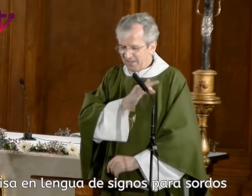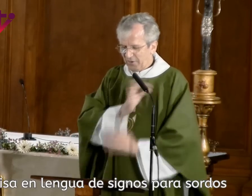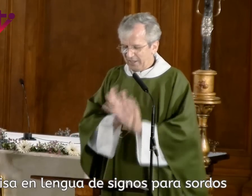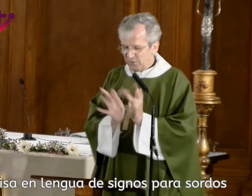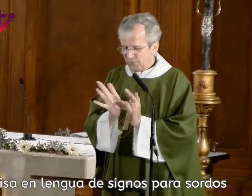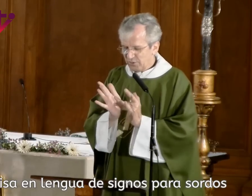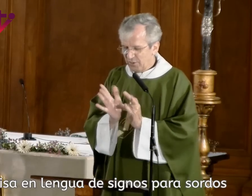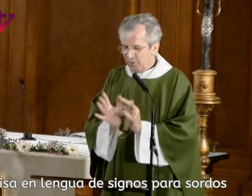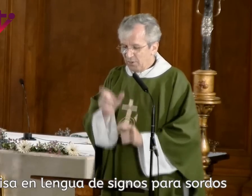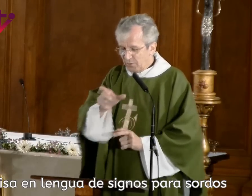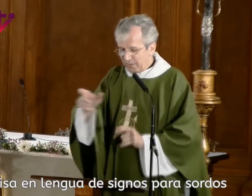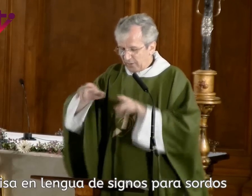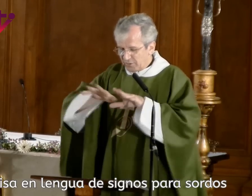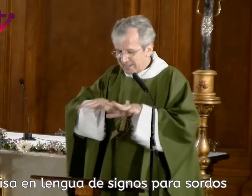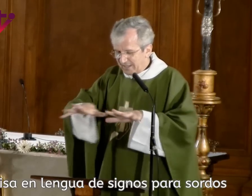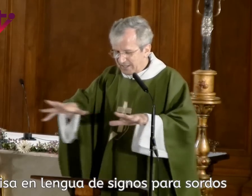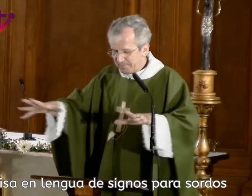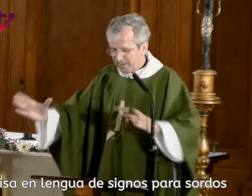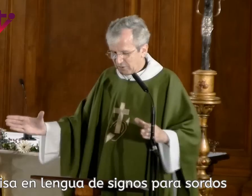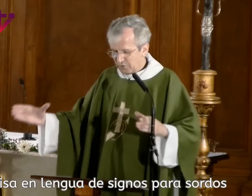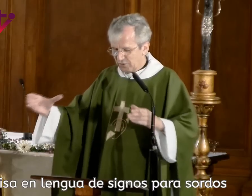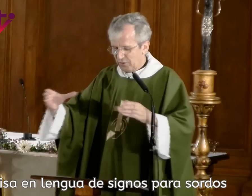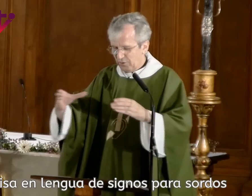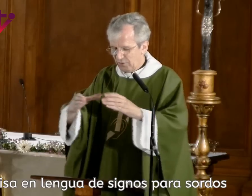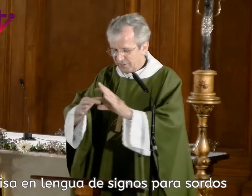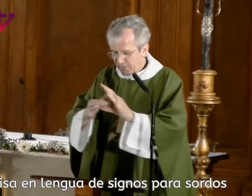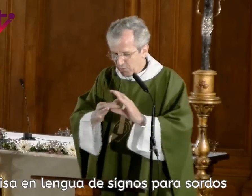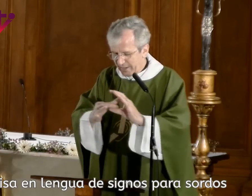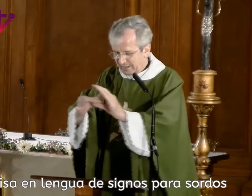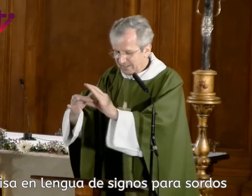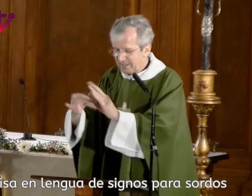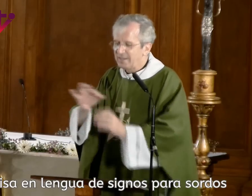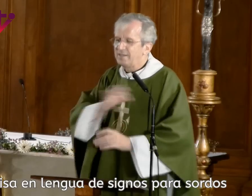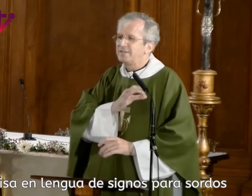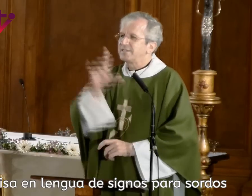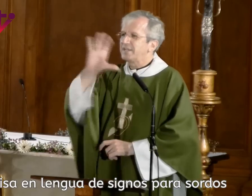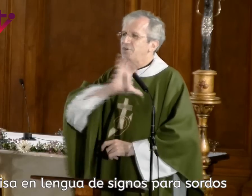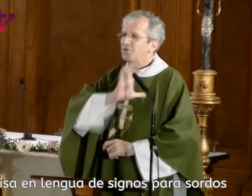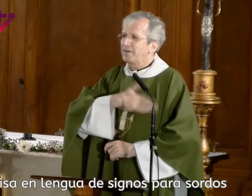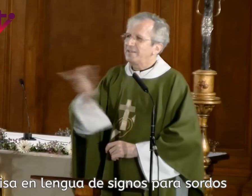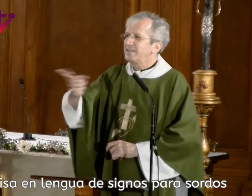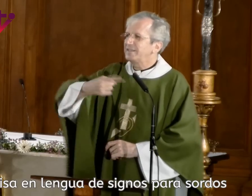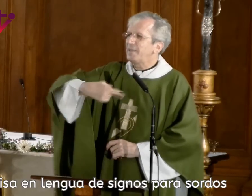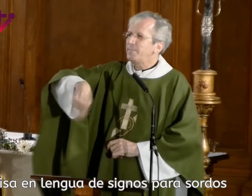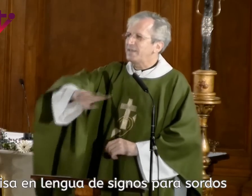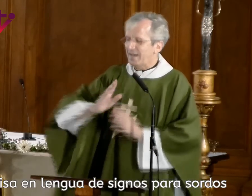Señor Jesús, tú que a los que están dispersos los reúnes, Señor, ten piedad.